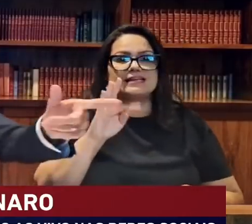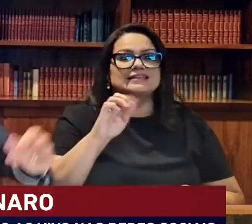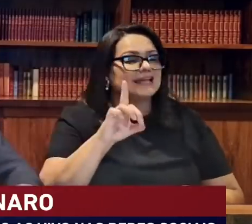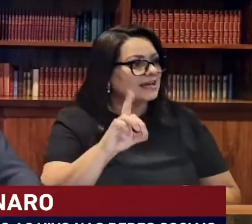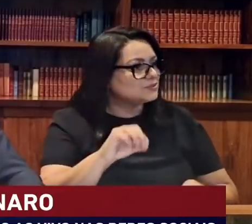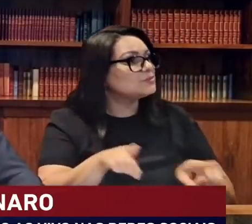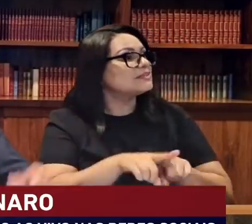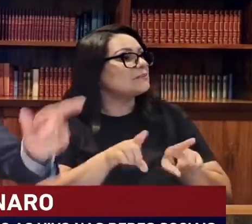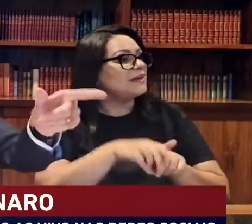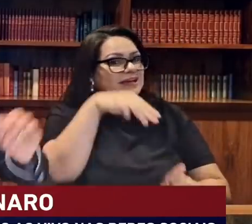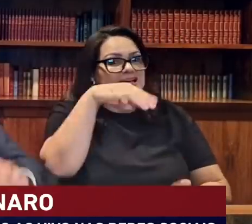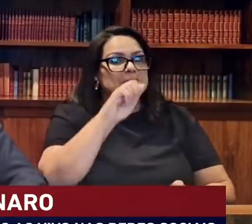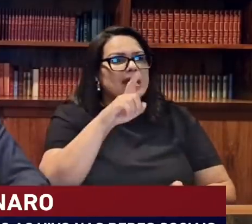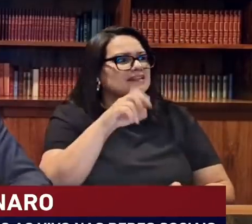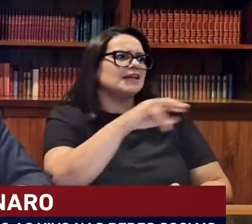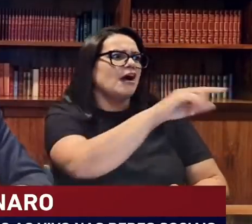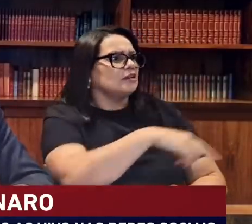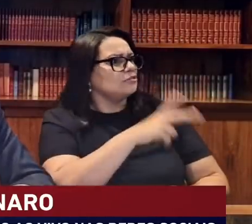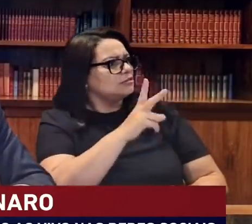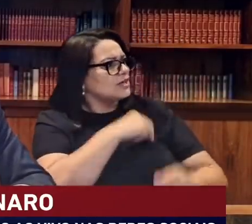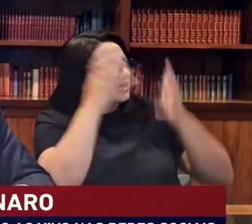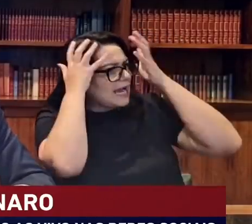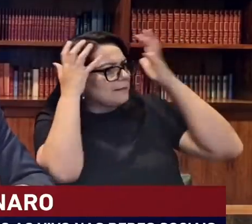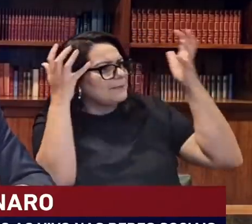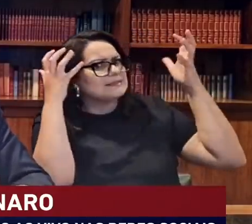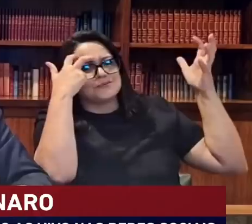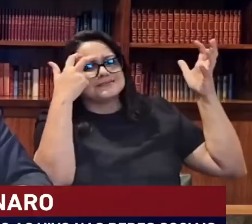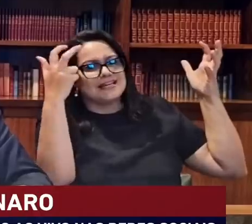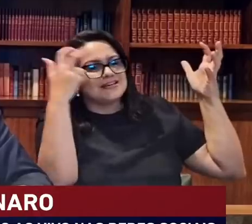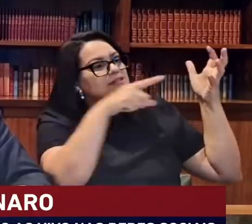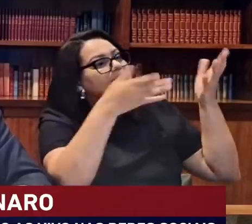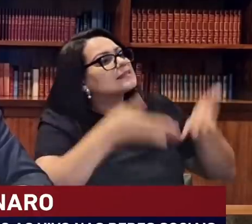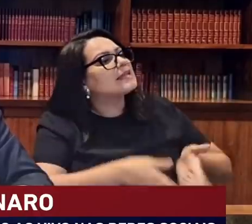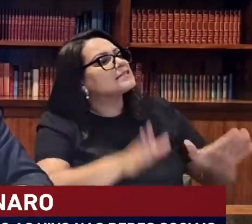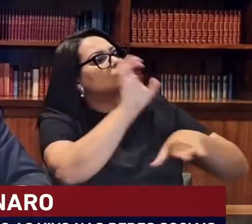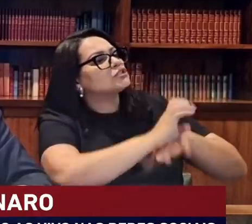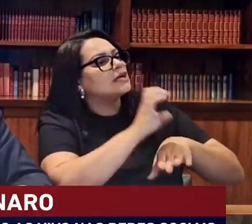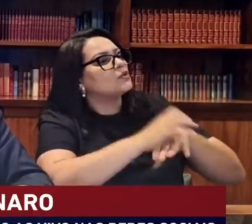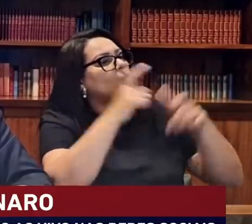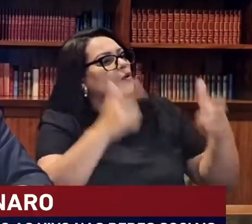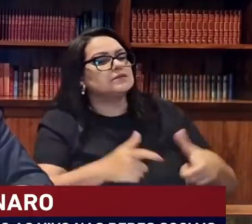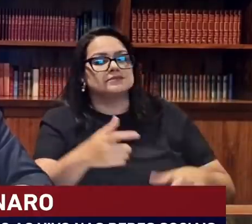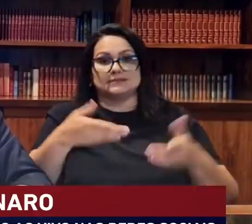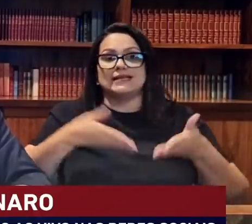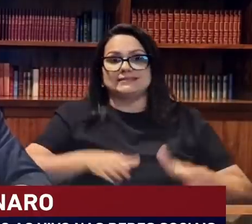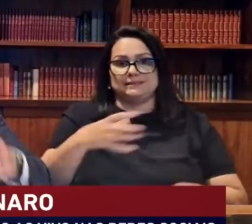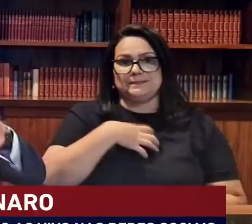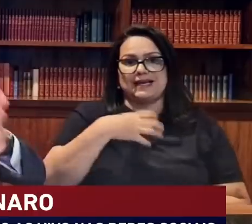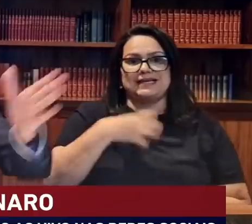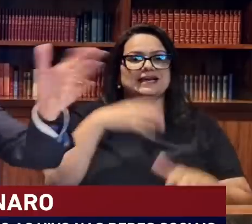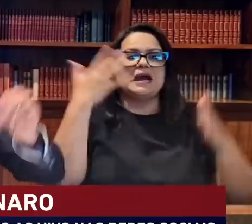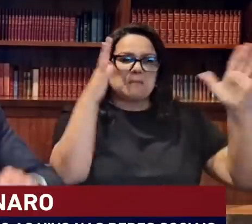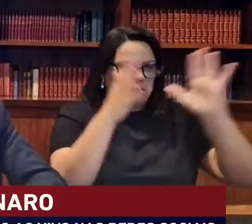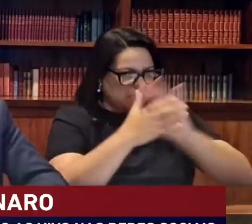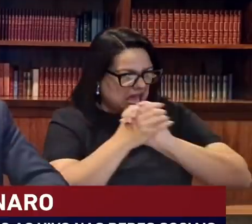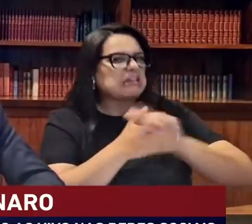Madrid, porra. Também essa cabeça grande aí funciona, hein? Você é nascido em que estado, Major? Na Bahia. Na Bahia? Parabéns à Bahia